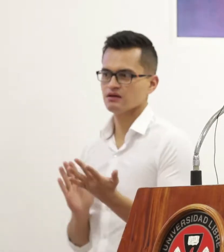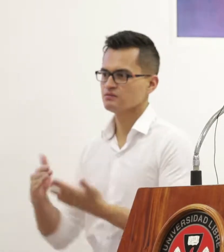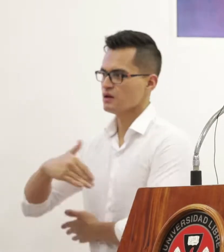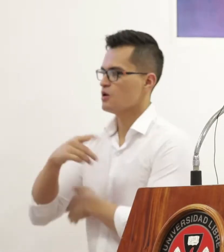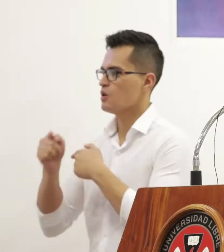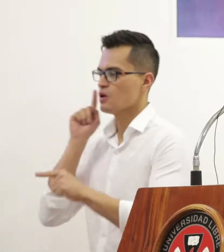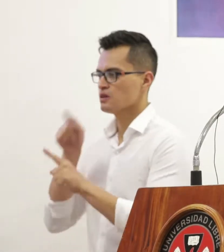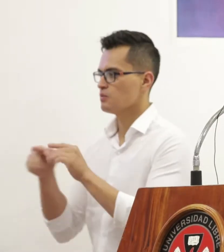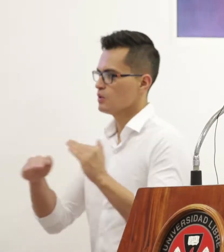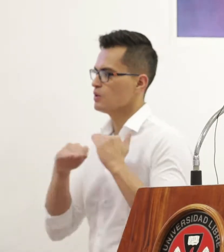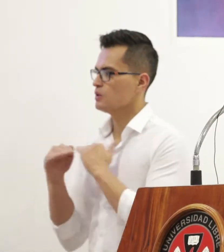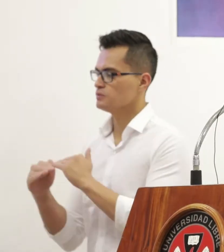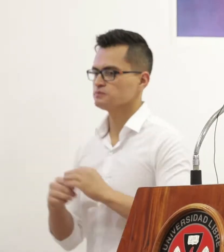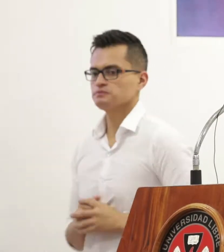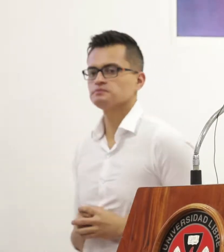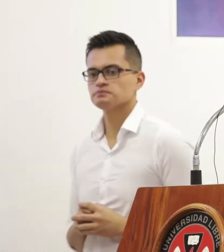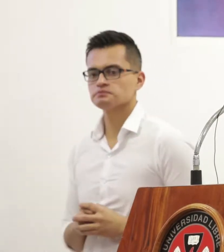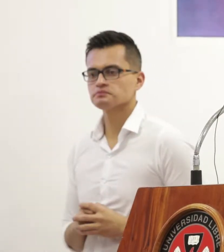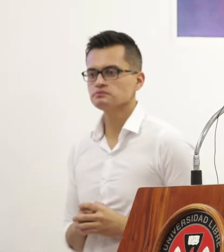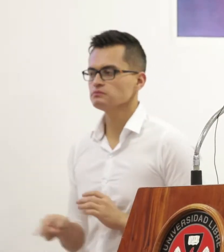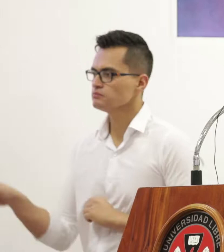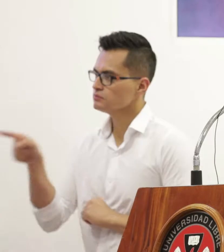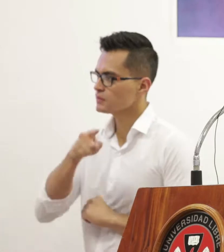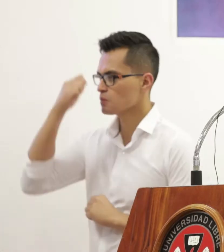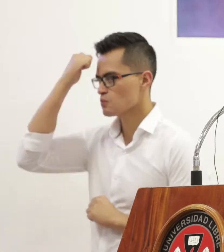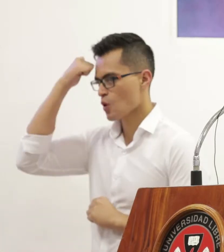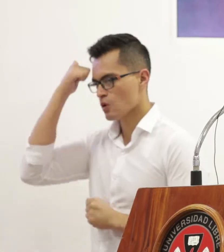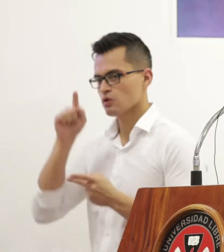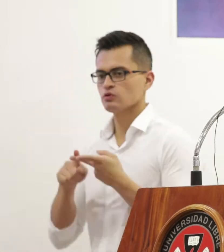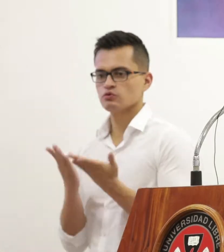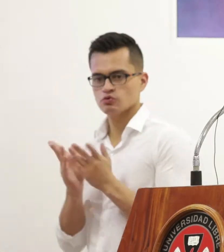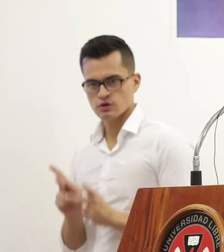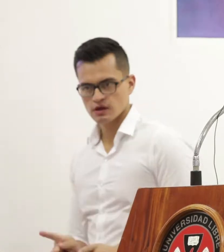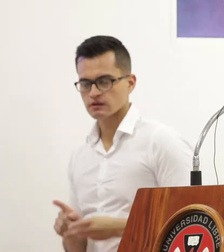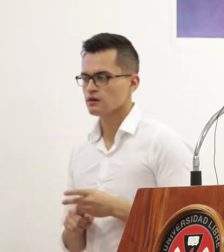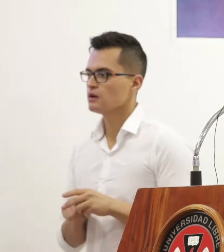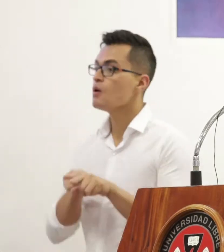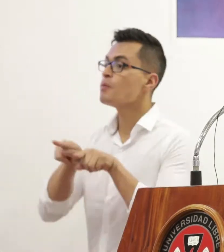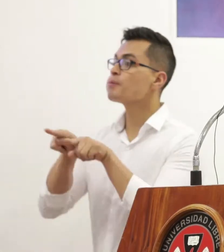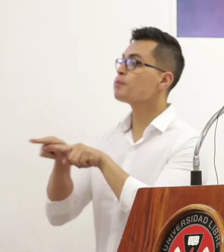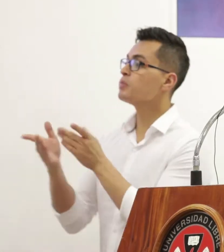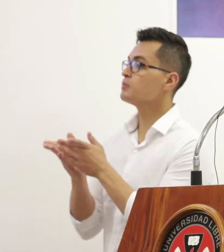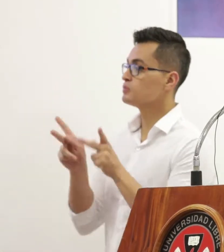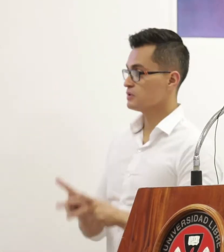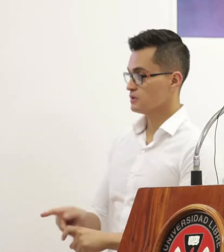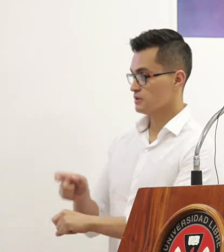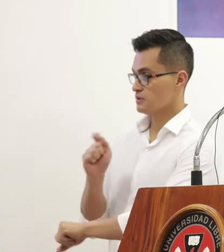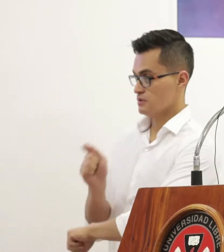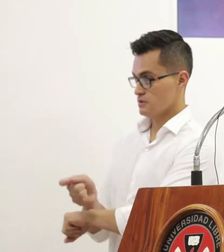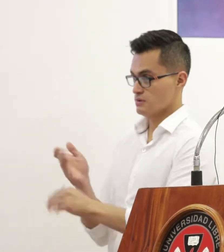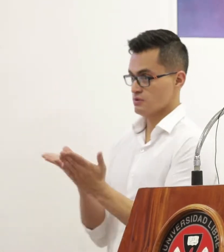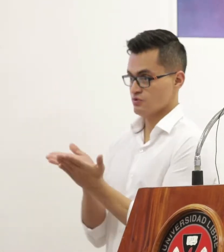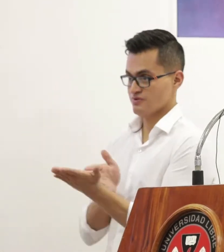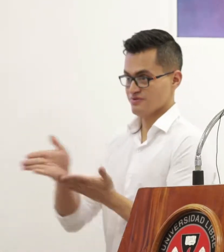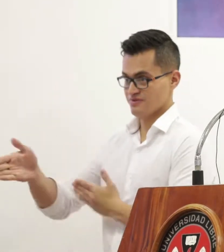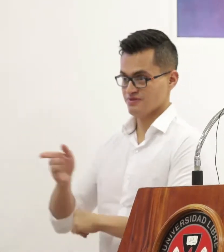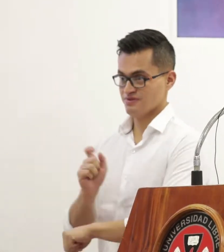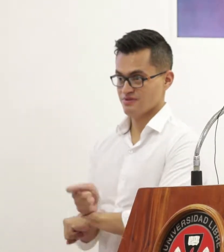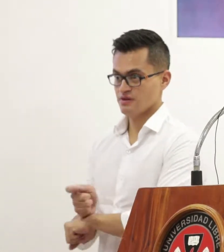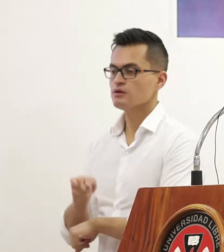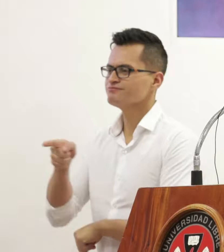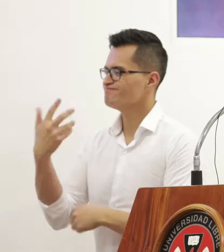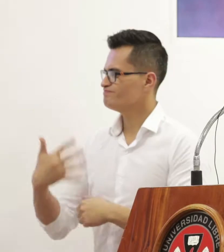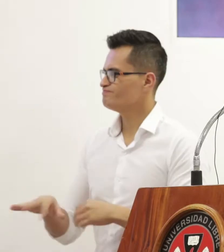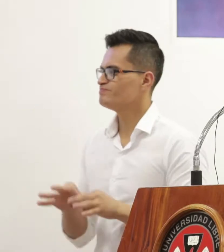la igualdad. A todos los profesores, a todos los estudiantes, a ustedes estudiantes de Derecho, que aquí tienen este papel